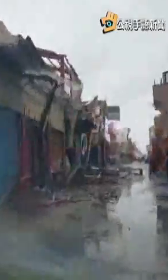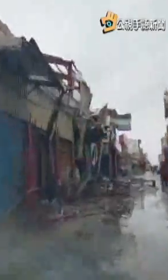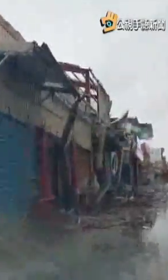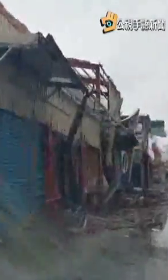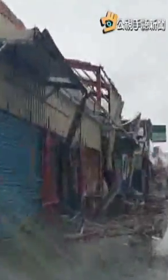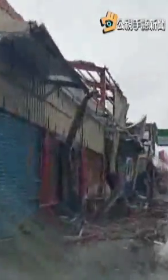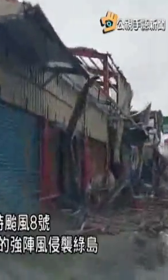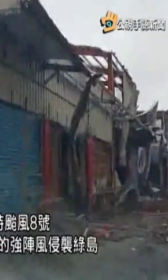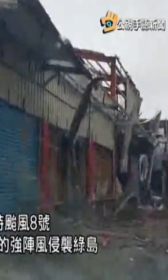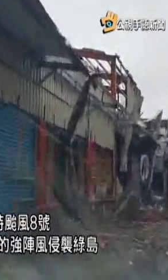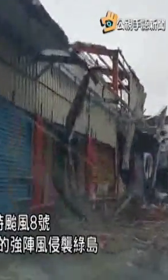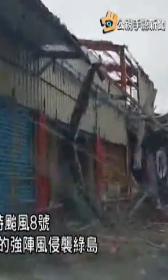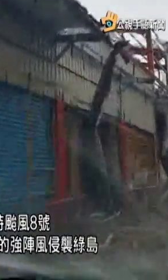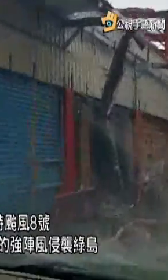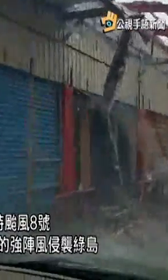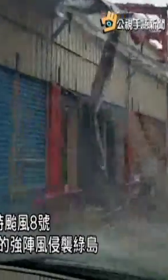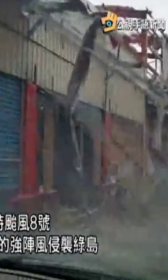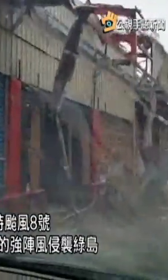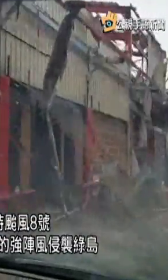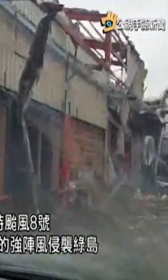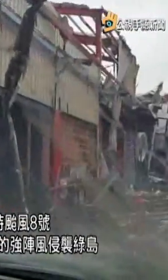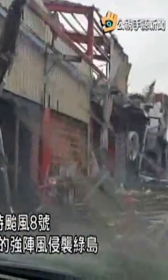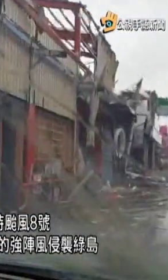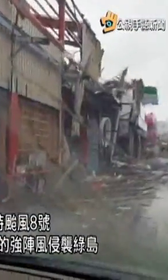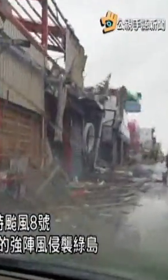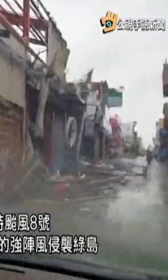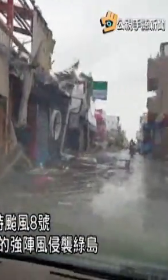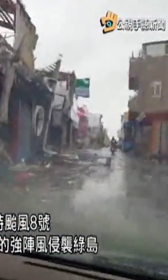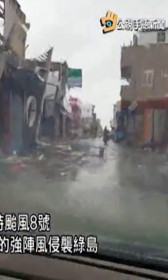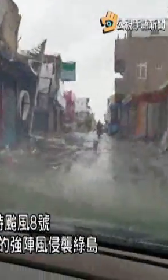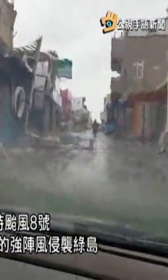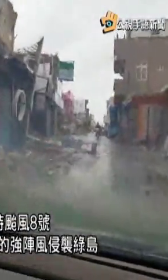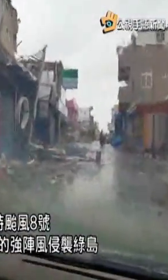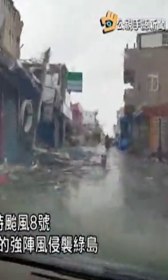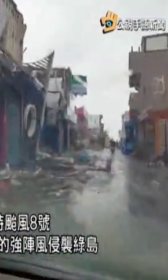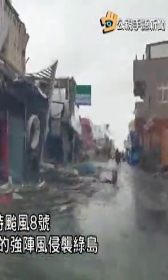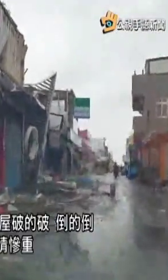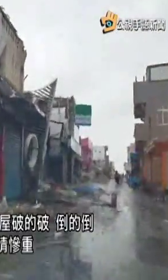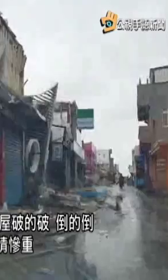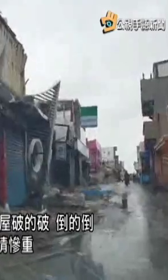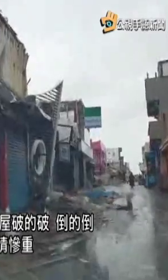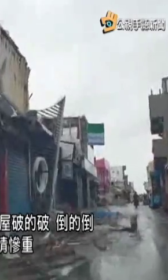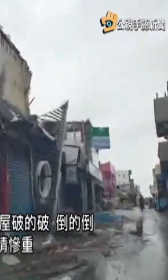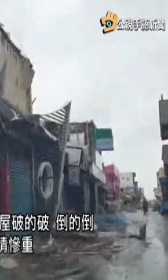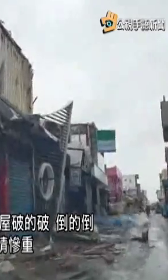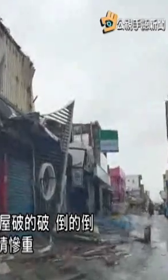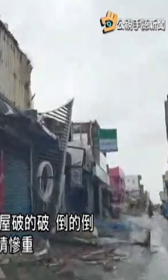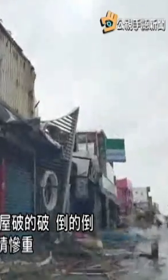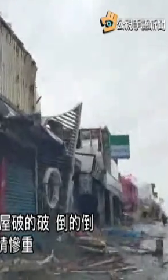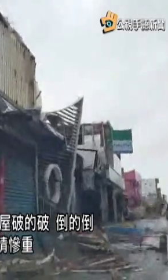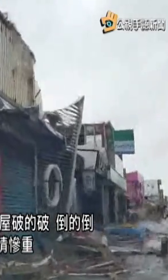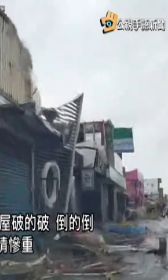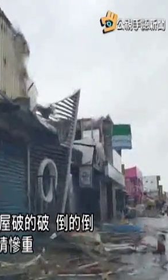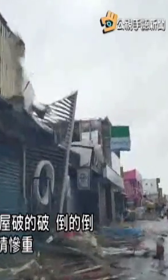尼伯特台风8号夹带超过17级的强阵风侵袭绿岛，绿岛居民的房屋破的破，倒的倒，灾情惨